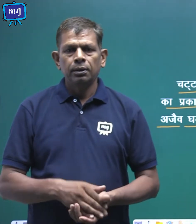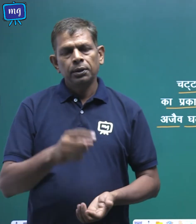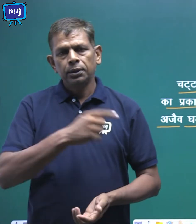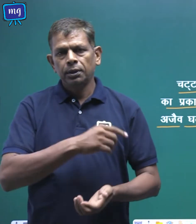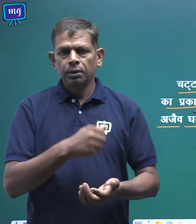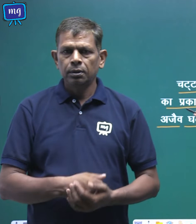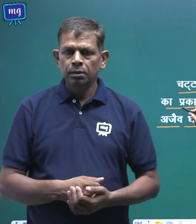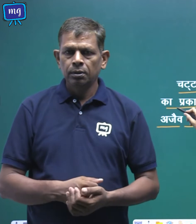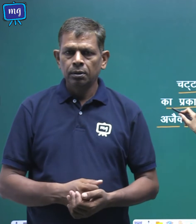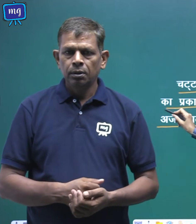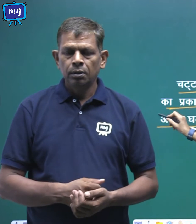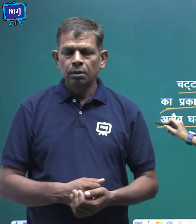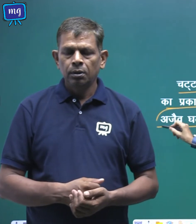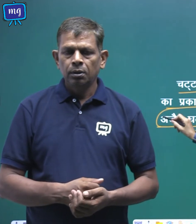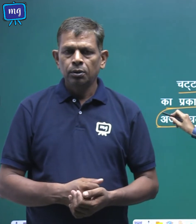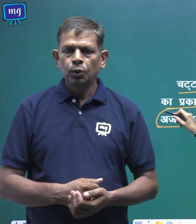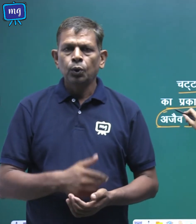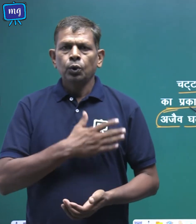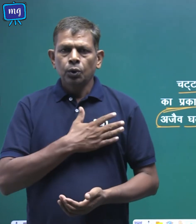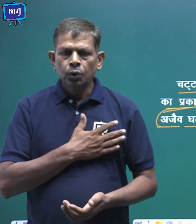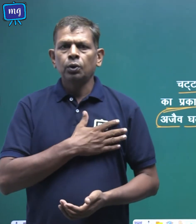ये अजैव घटक हैं।